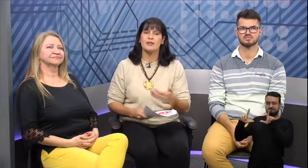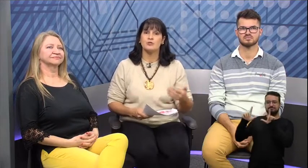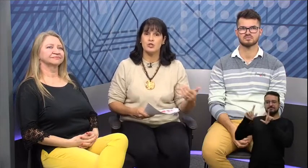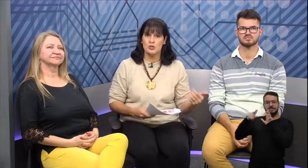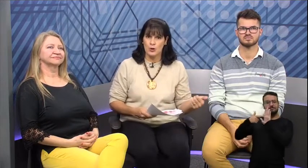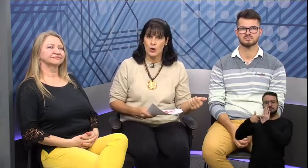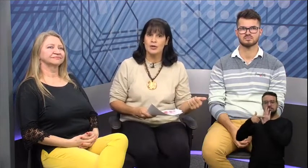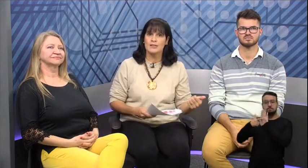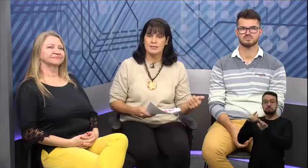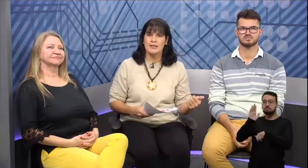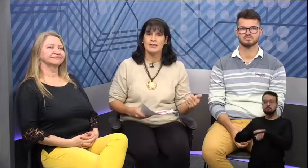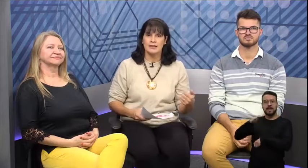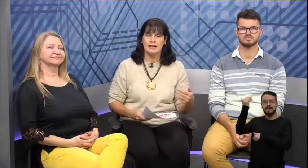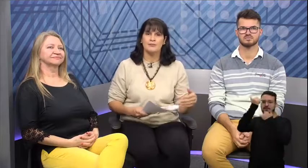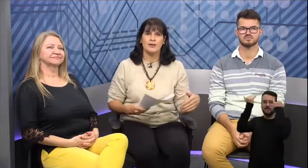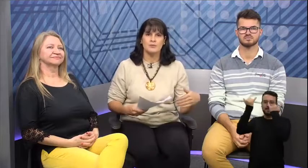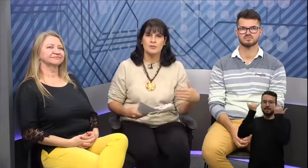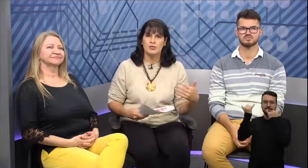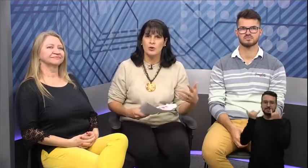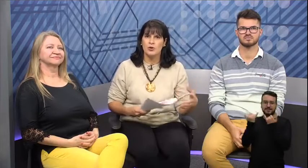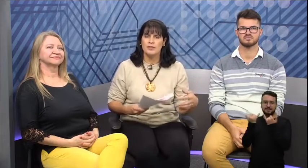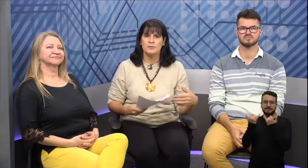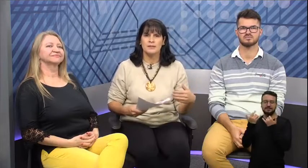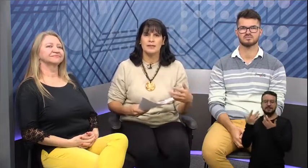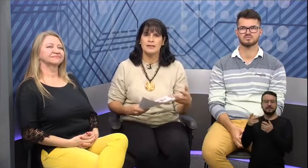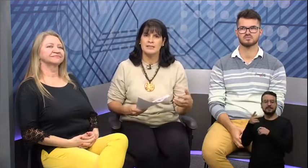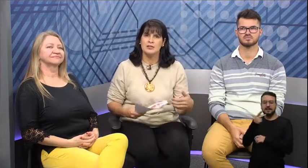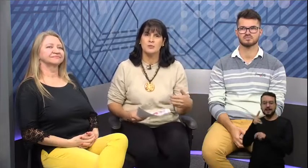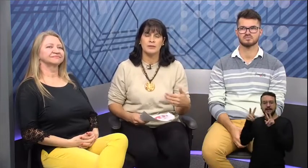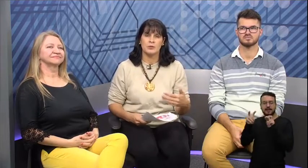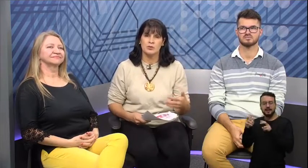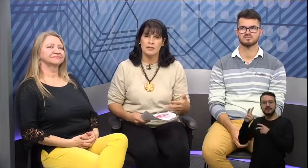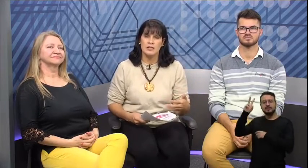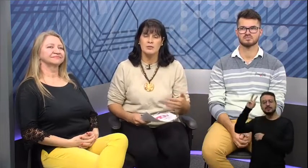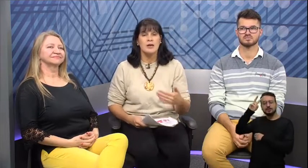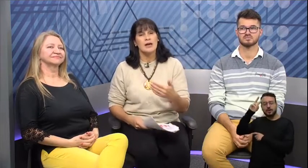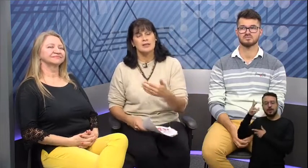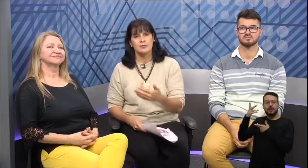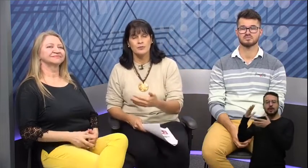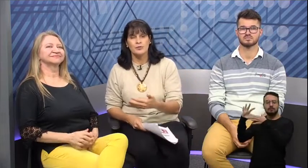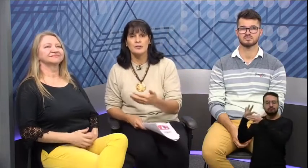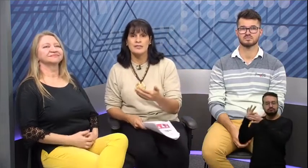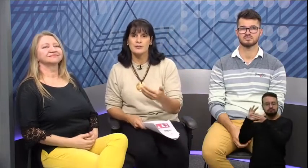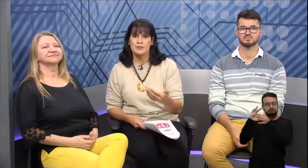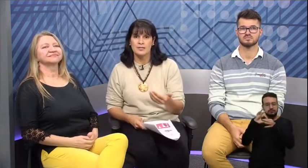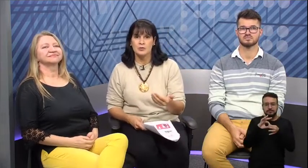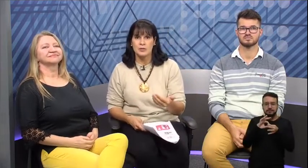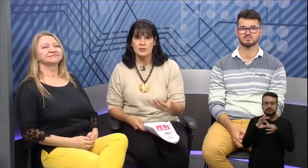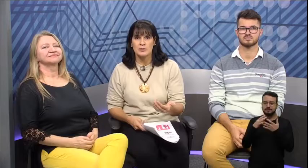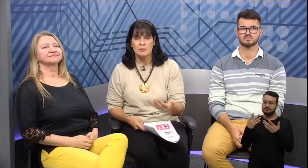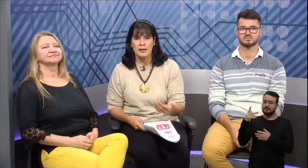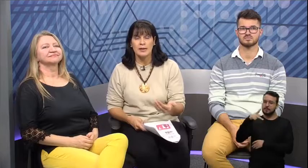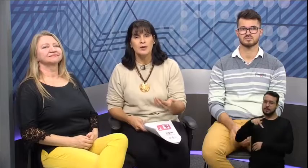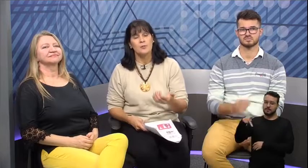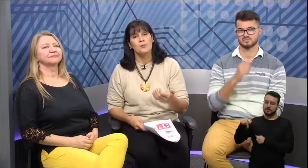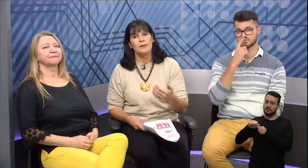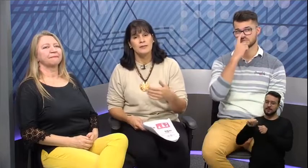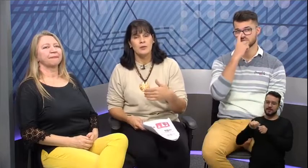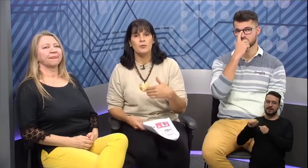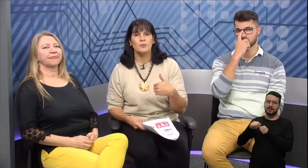de histórias, né, que faz com as histórias para ter relação, para ter o contexto, essa professora estava fazendo isso também. Então, mostrando